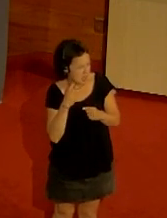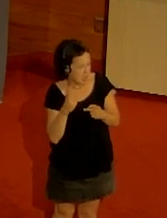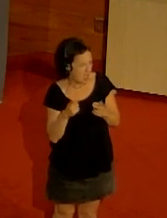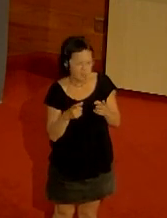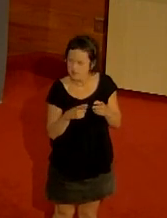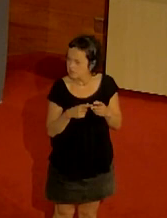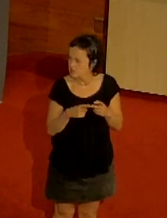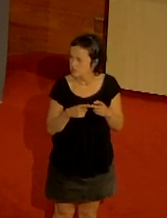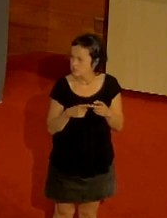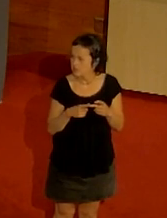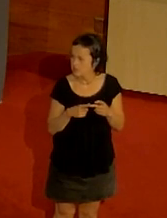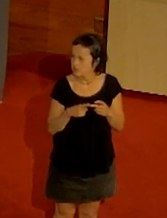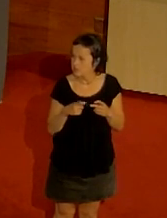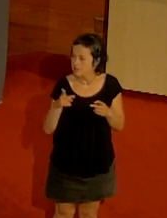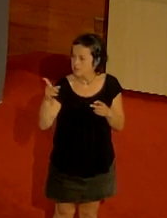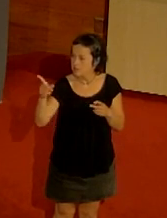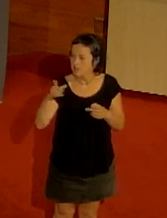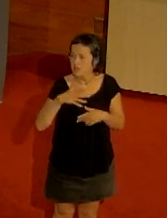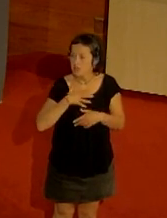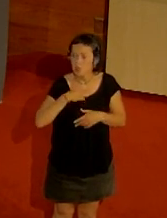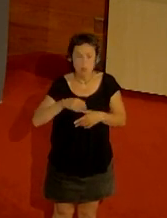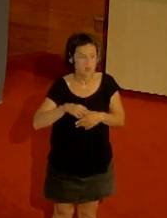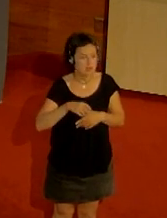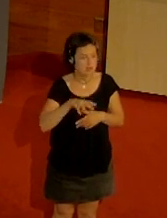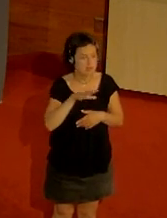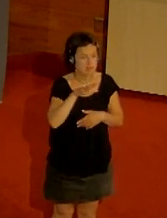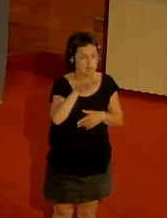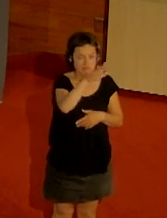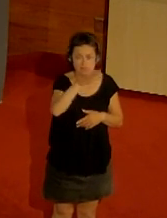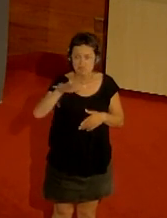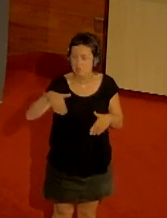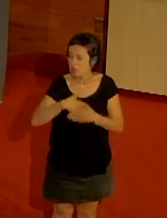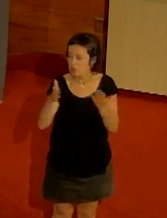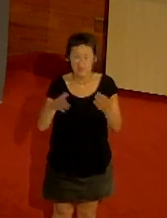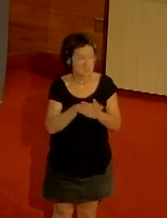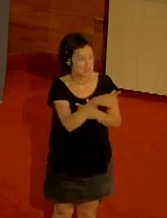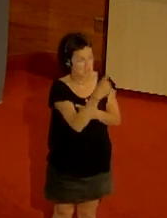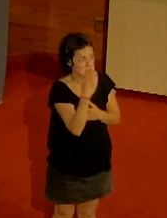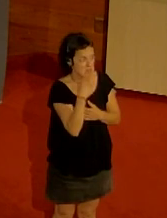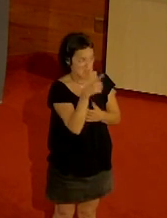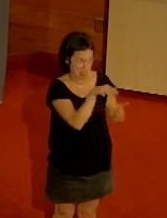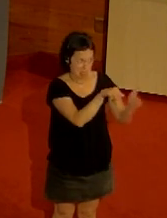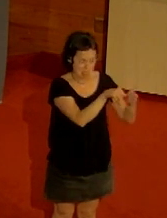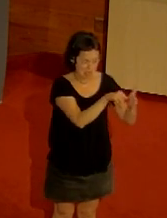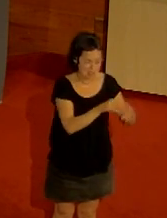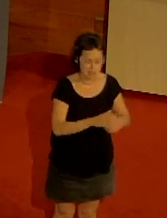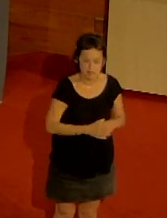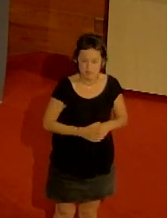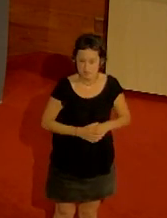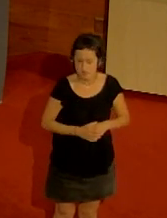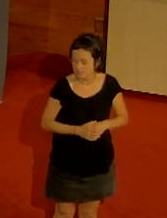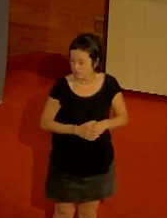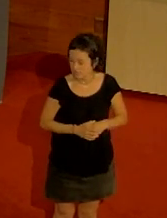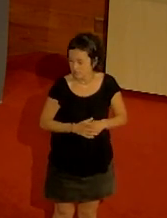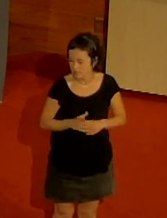¿Puede ser? Que puede ser en cualquier lugar. En cualquier lugar. En Almería, por ahí vamos cerca. Bueno, hicimos un